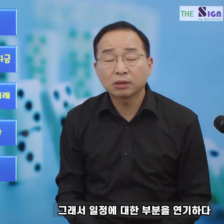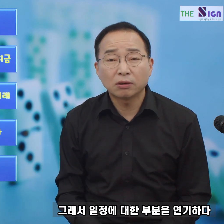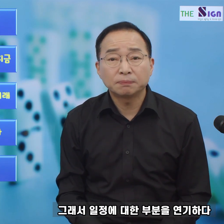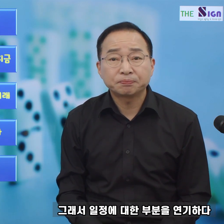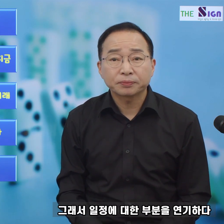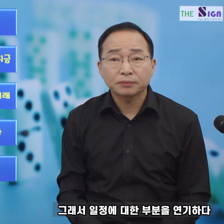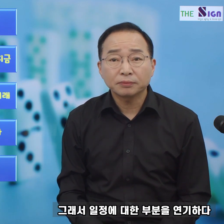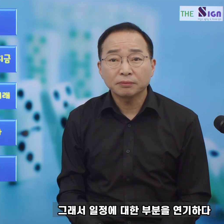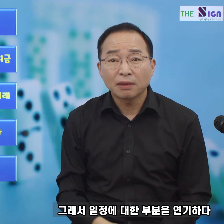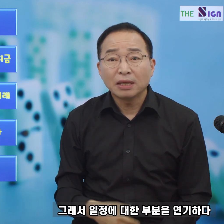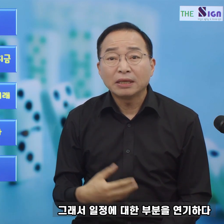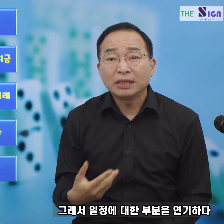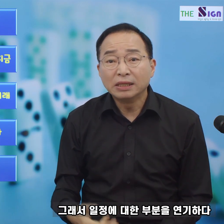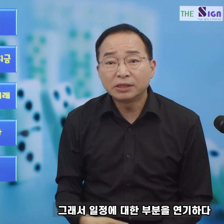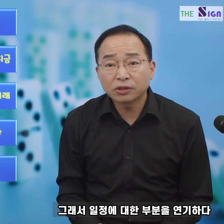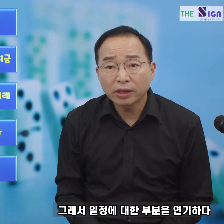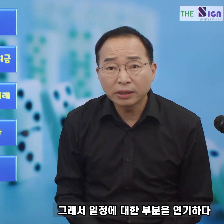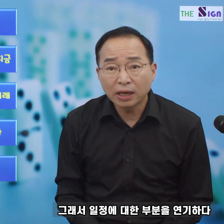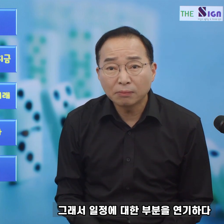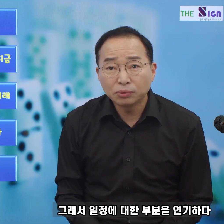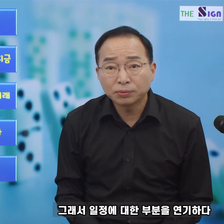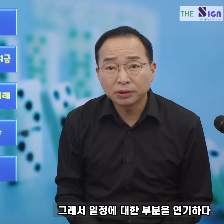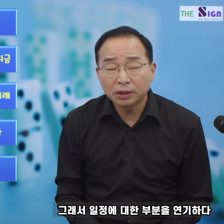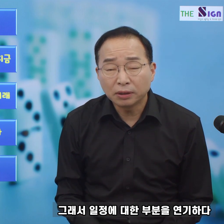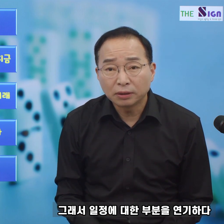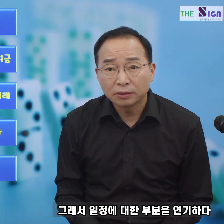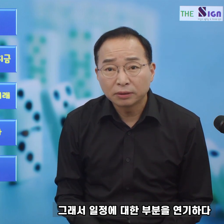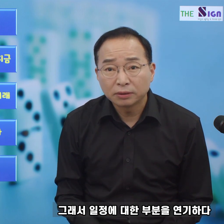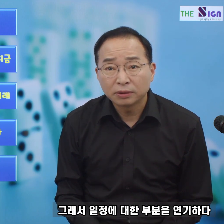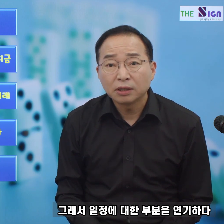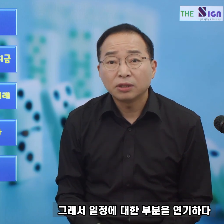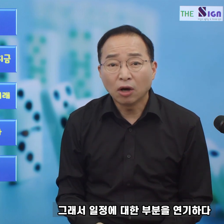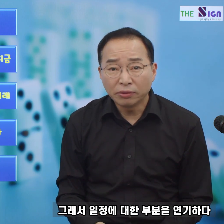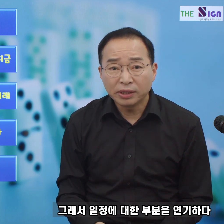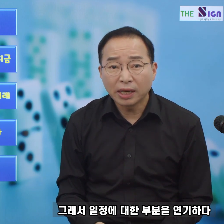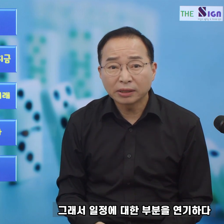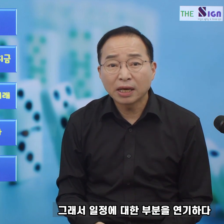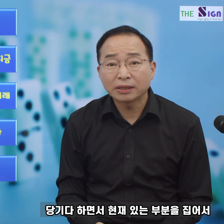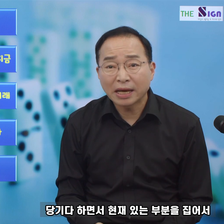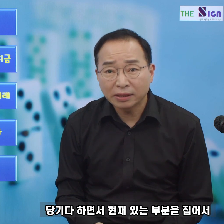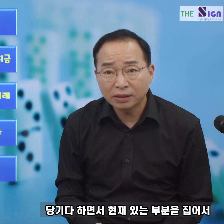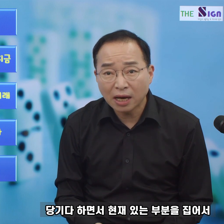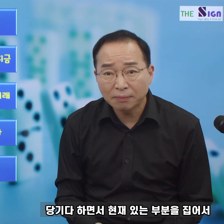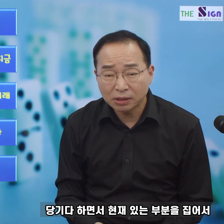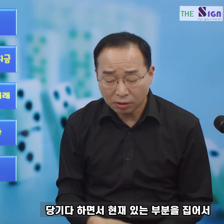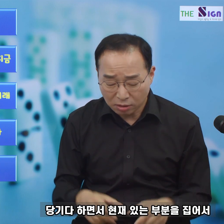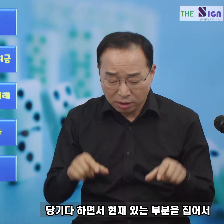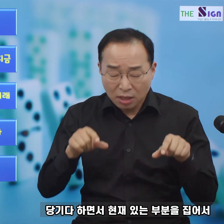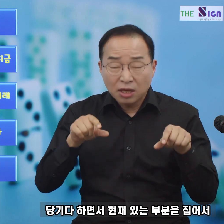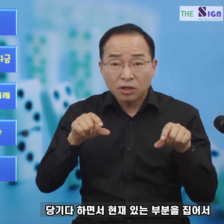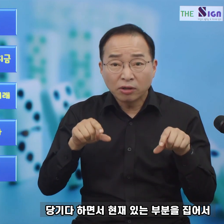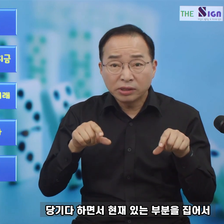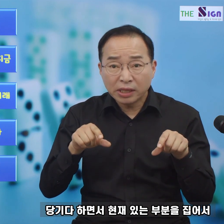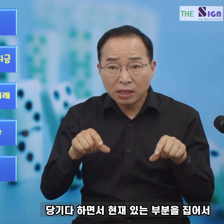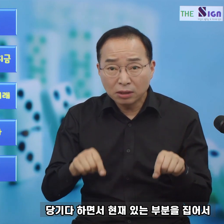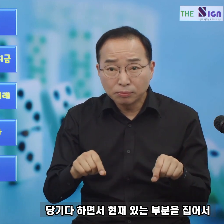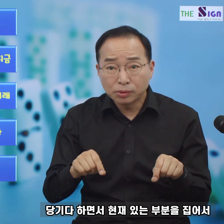그래서 일정에 대한 부분을 연기하다, 당기다 하면서 현재 있는